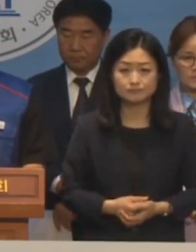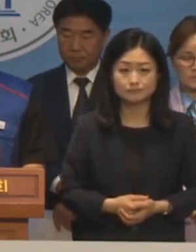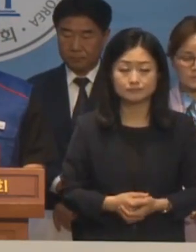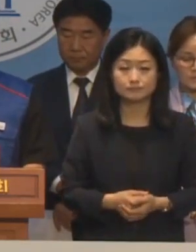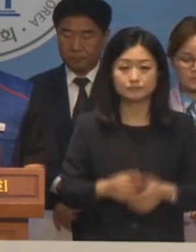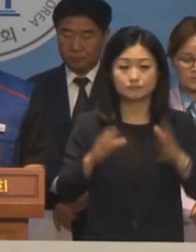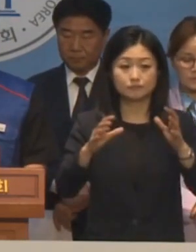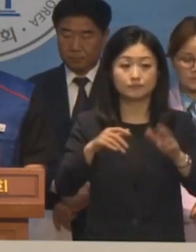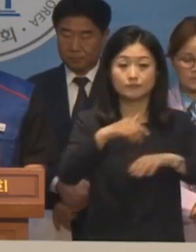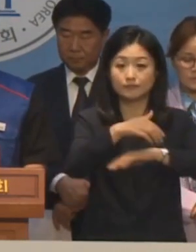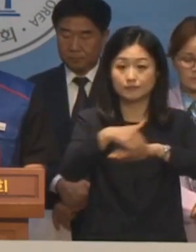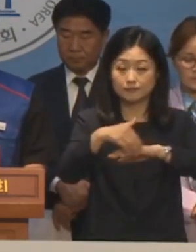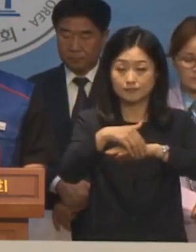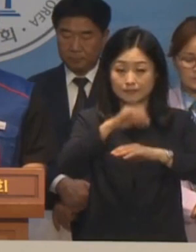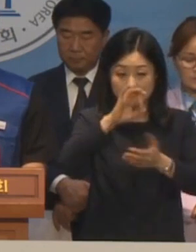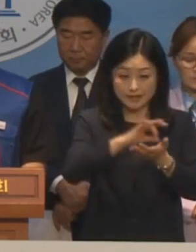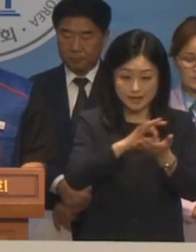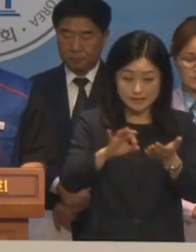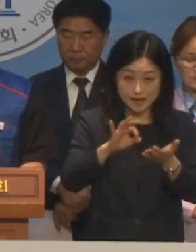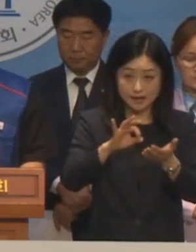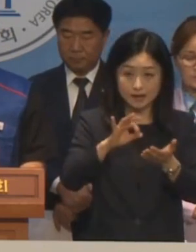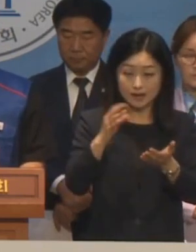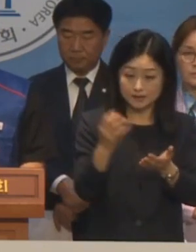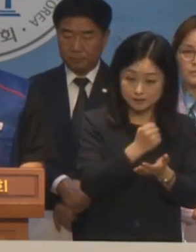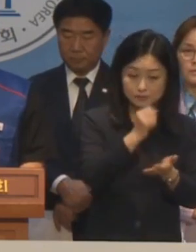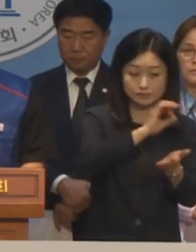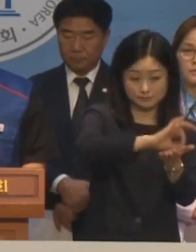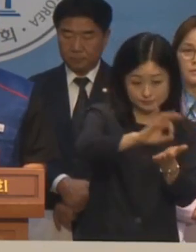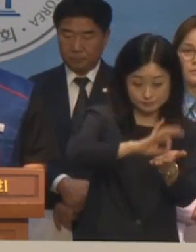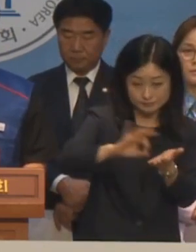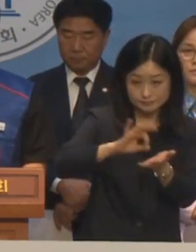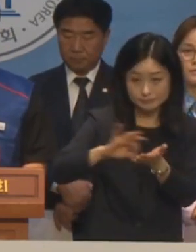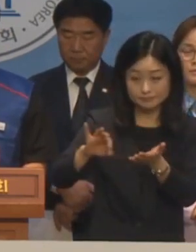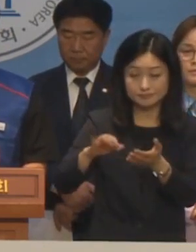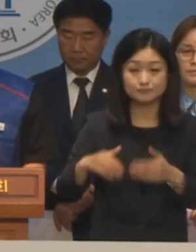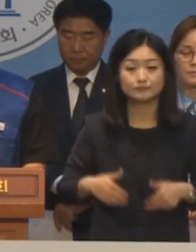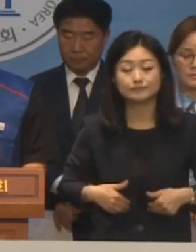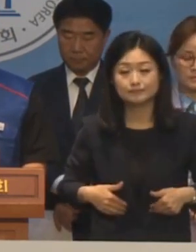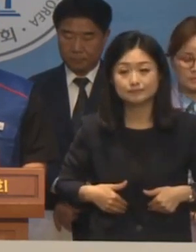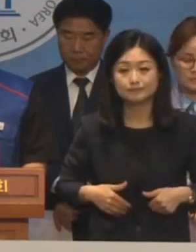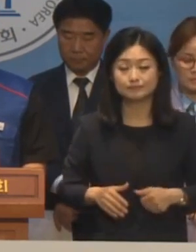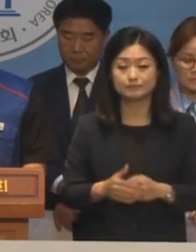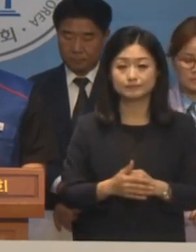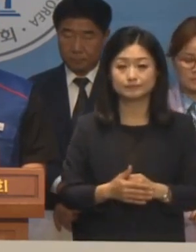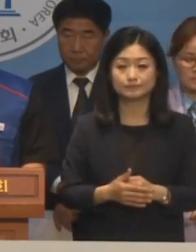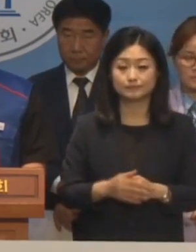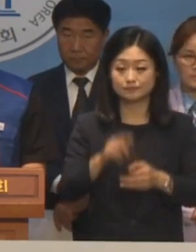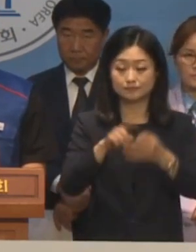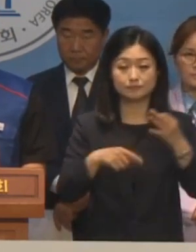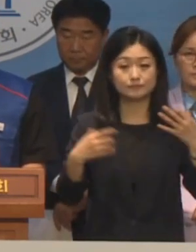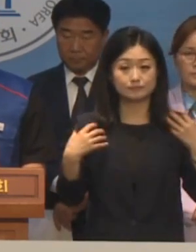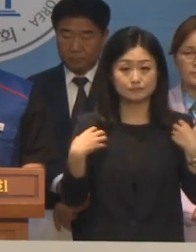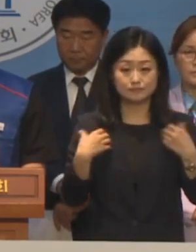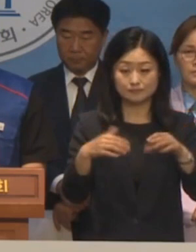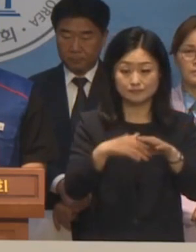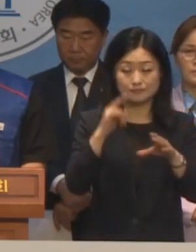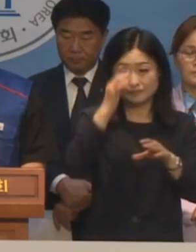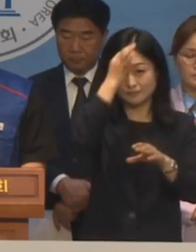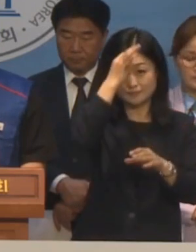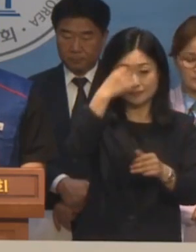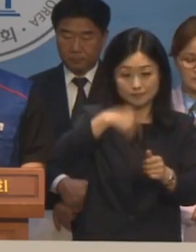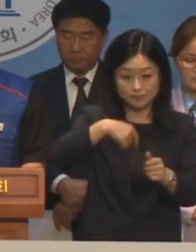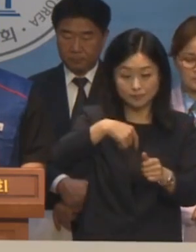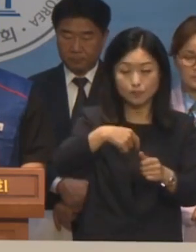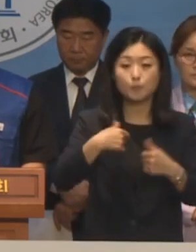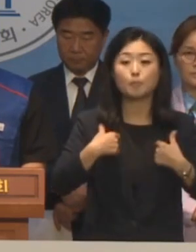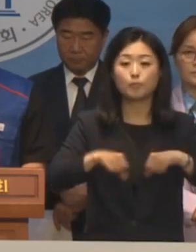국가의 정책은 예산의 집행으로 최종 실현된다는 말이 있습니다. 이에 따르면 이 정부는 문화예술 교육 정책을 포기한